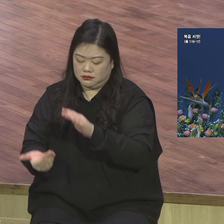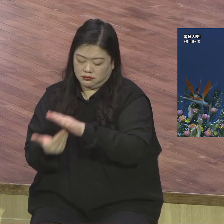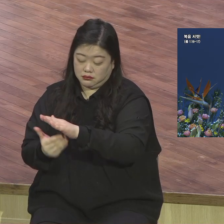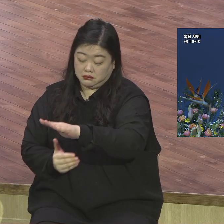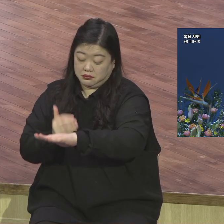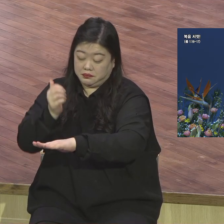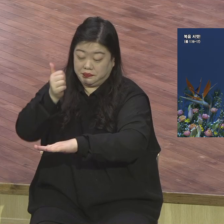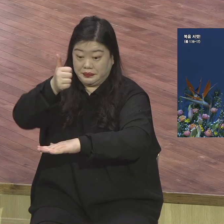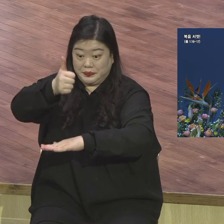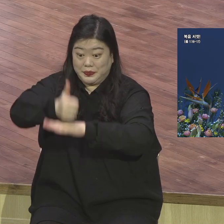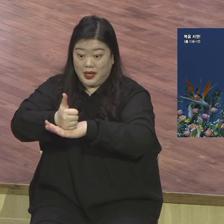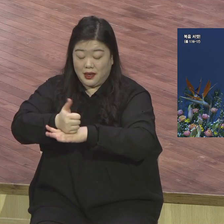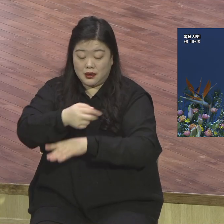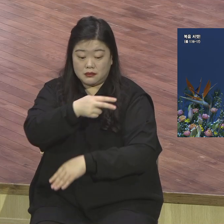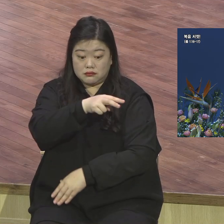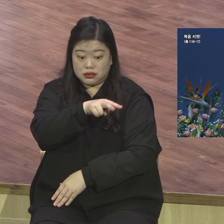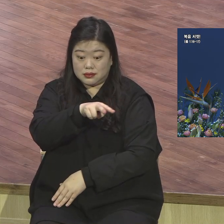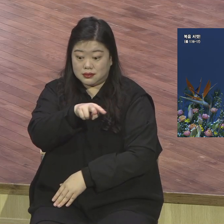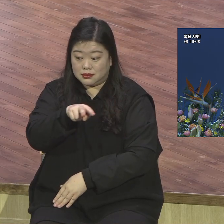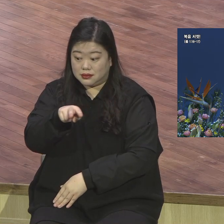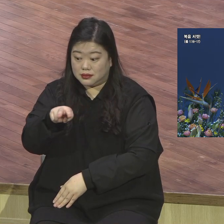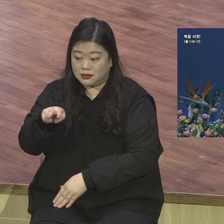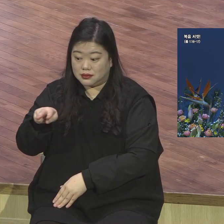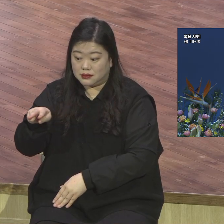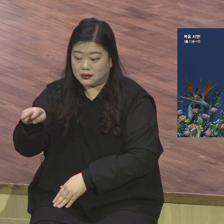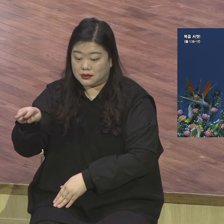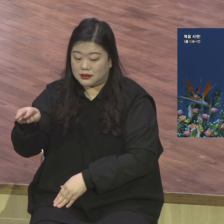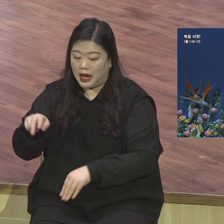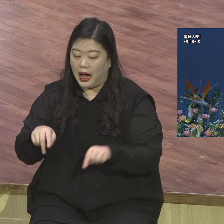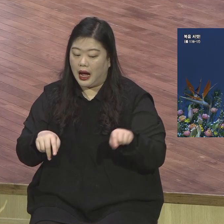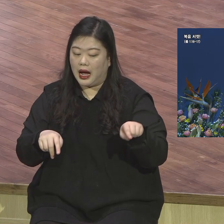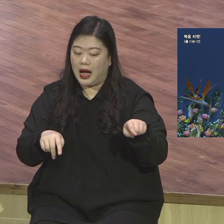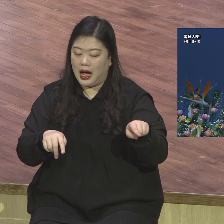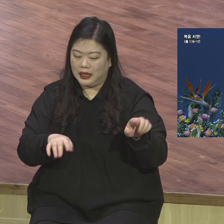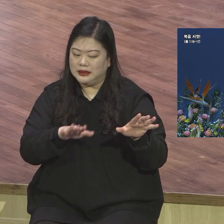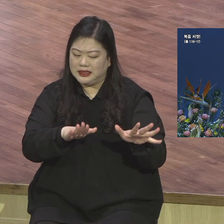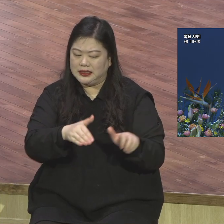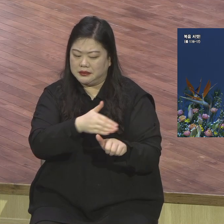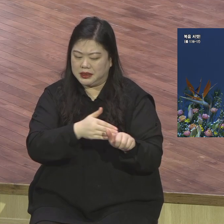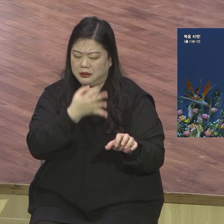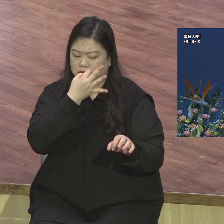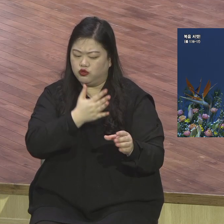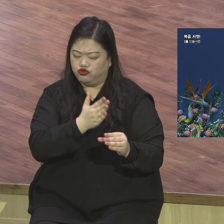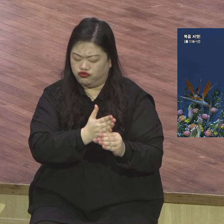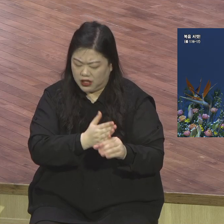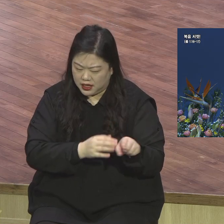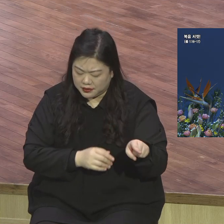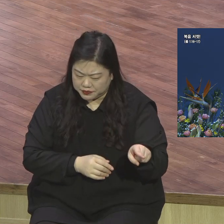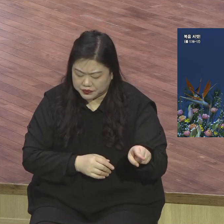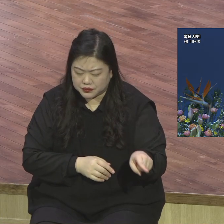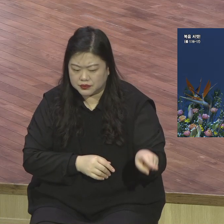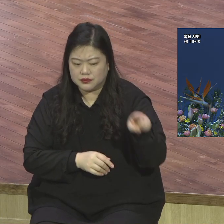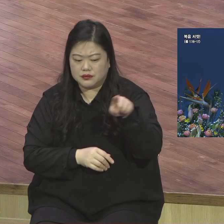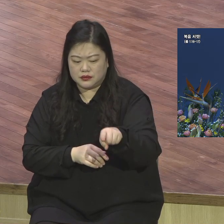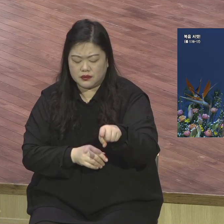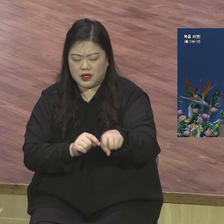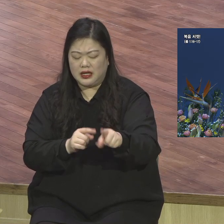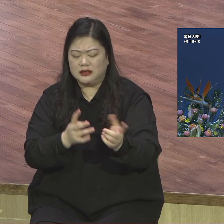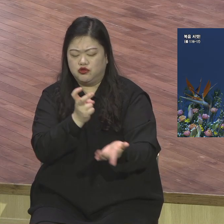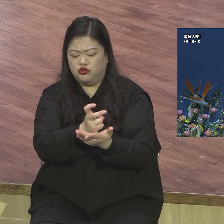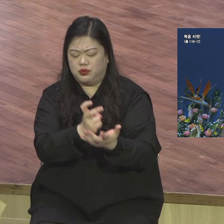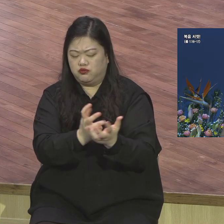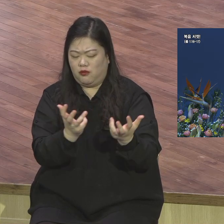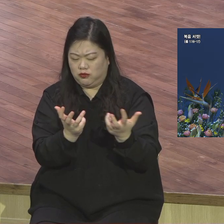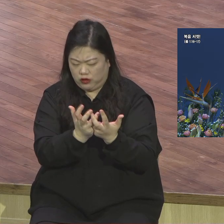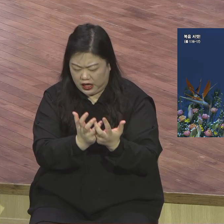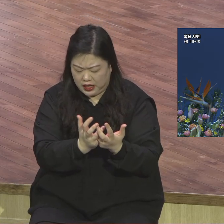이렇게 바라보면 다 보여요. 아, 저분은 서론에 속고 있구나. 저분은 아직도 율법에서 못